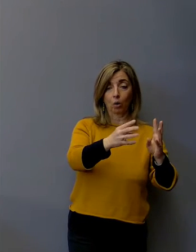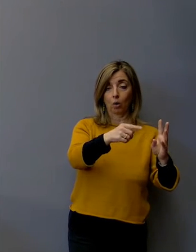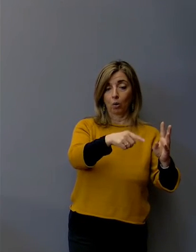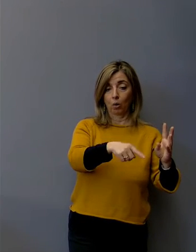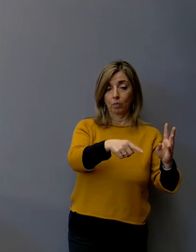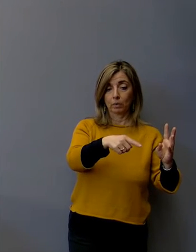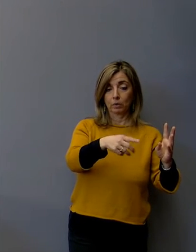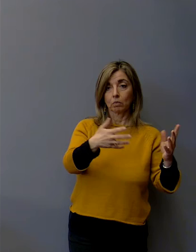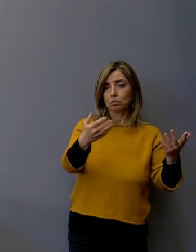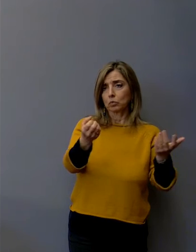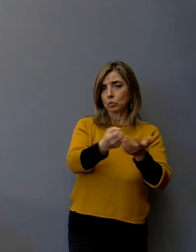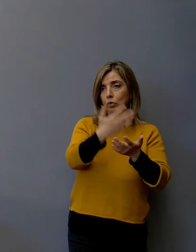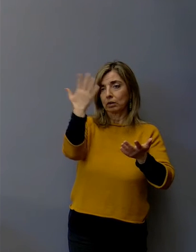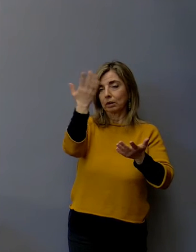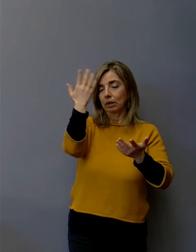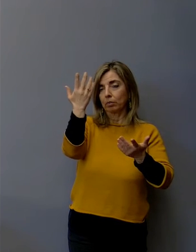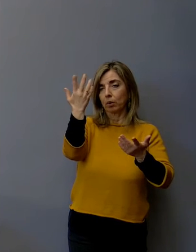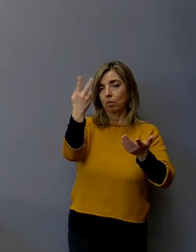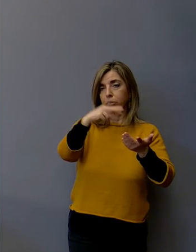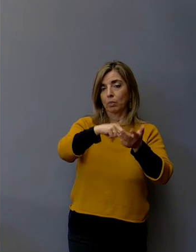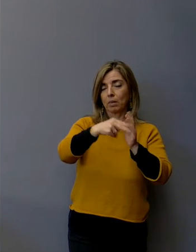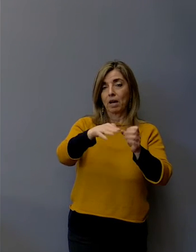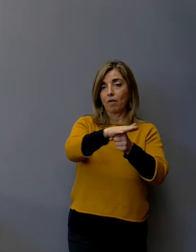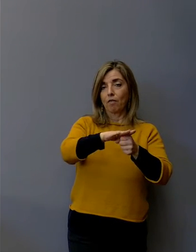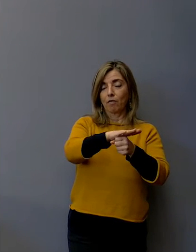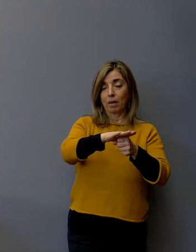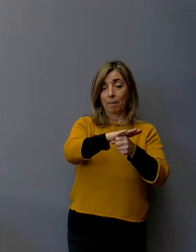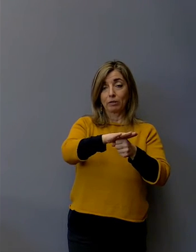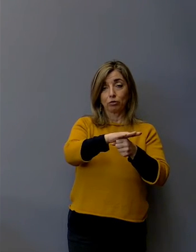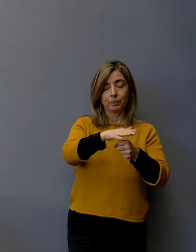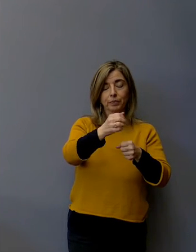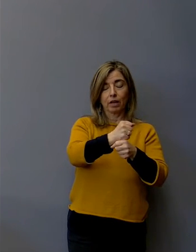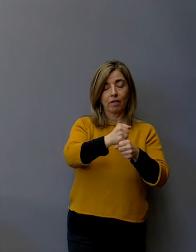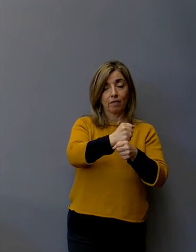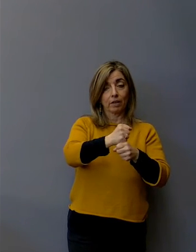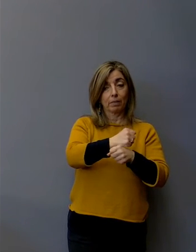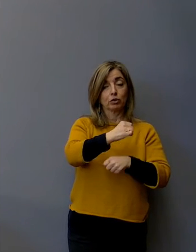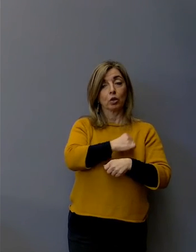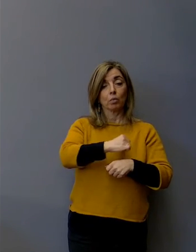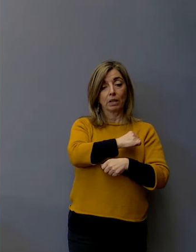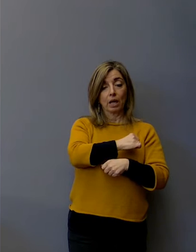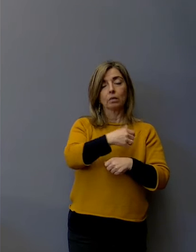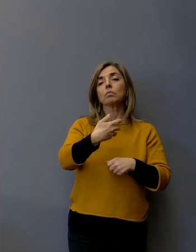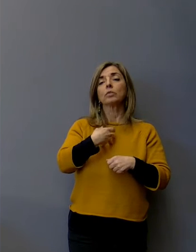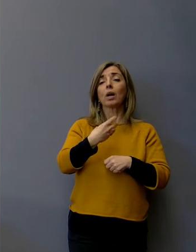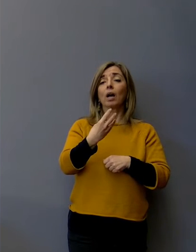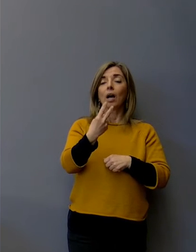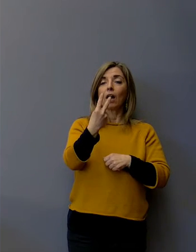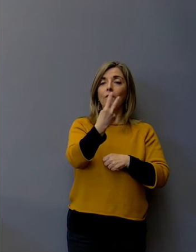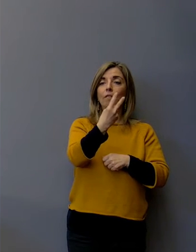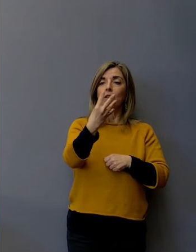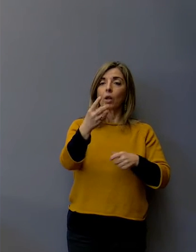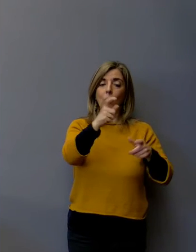farmacie comunali ma non solo 24 testi che compongono una squadra il confronto no ed esprimono le loro idee